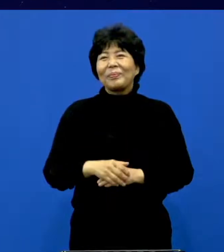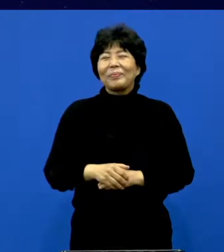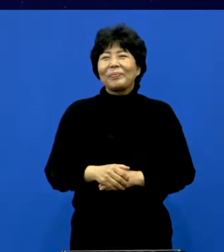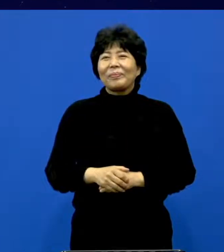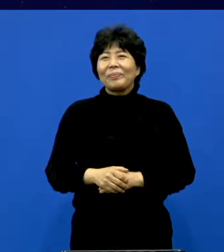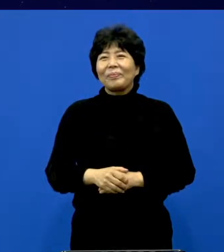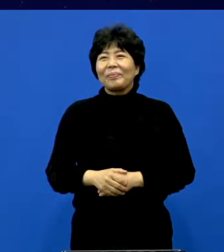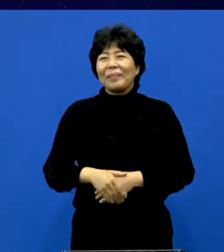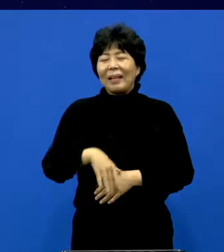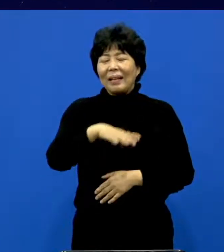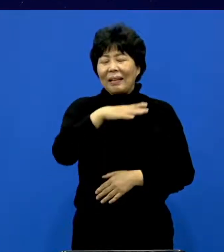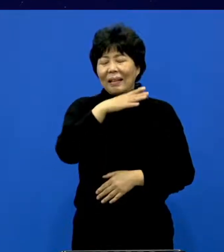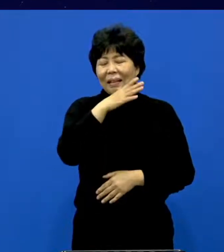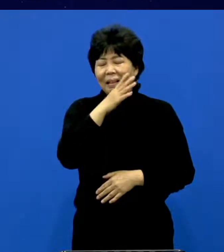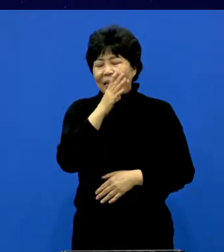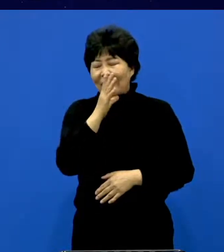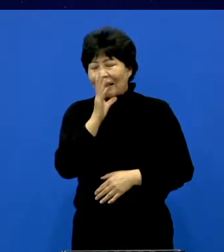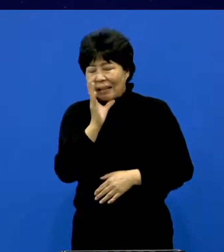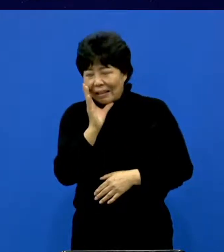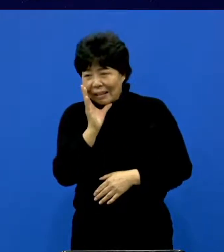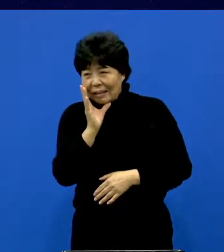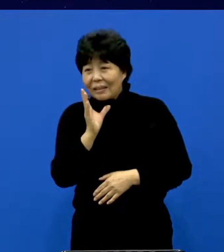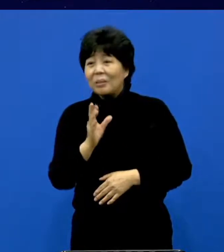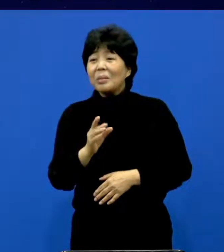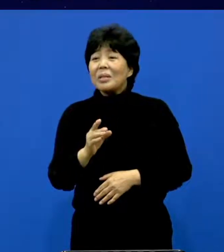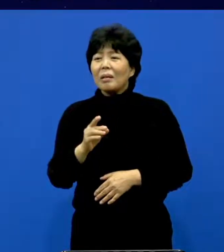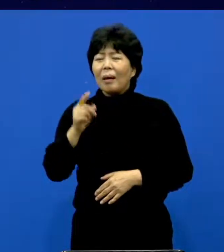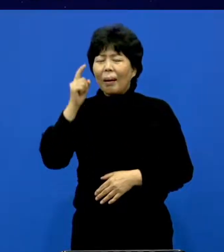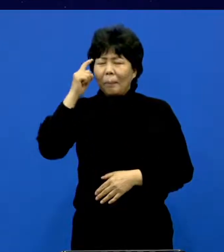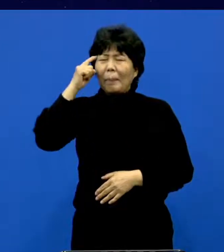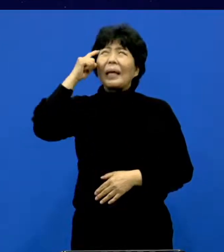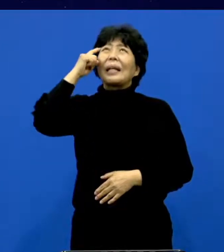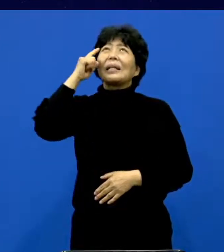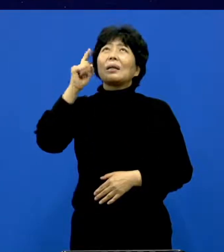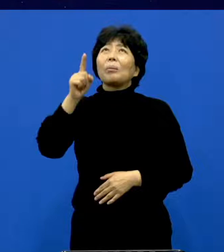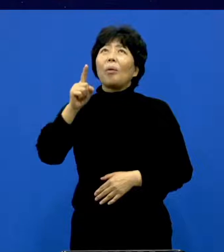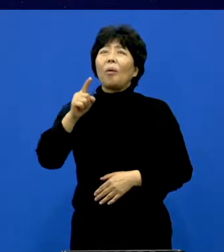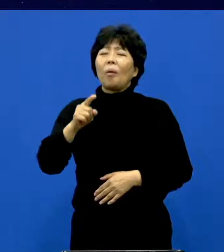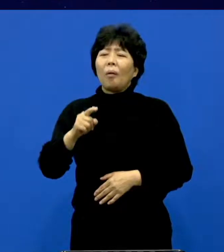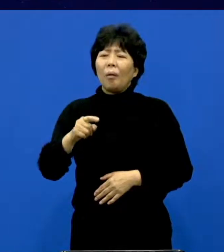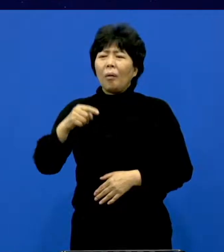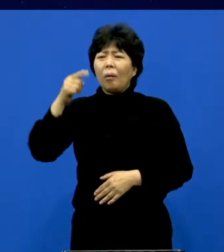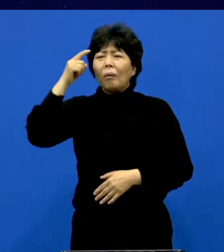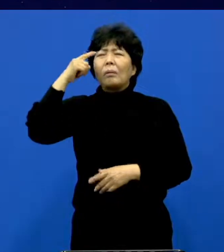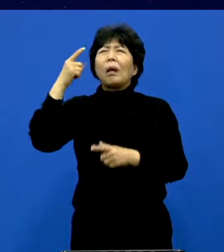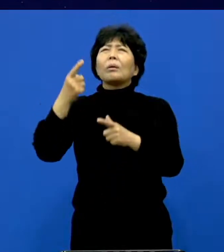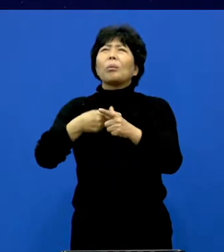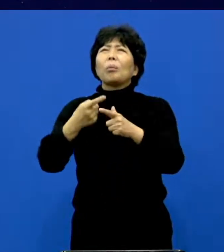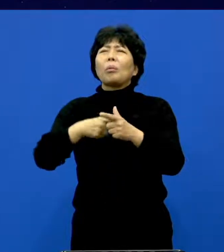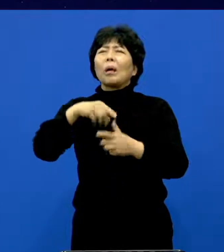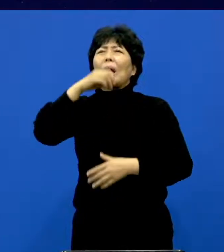그러니까 나이가 들어가면서 깨달아지는 게 그런 거잖아요, 여러분. 내가 알지도 못하고 한 말이 너무 많다는 거예요.